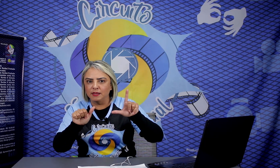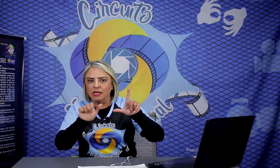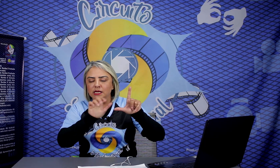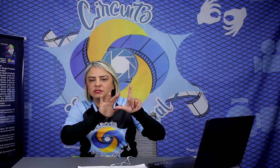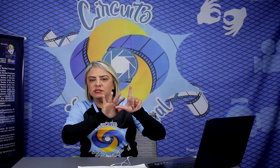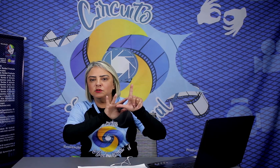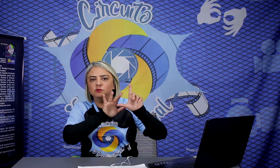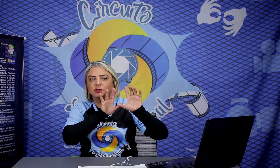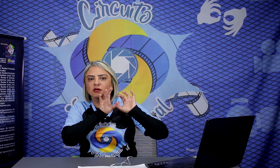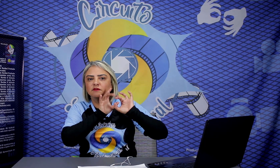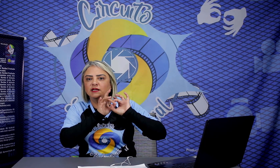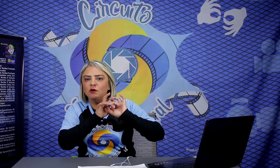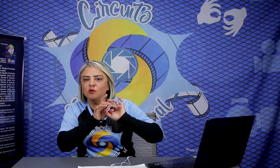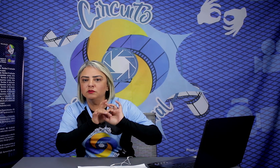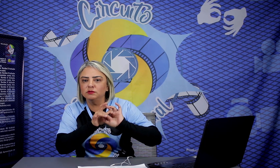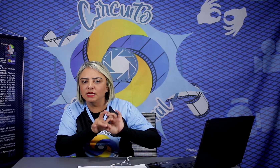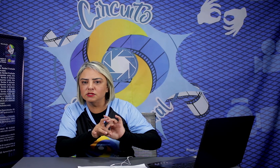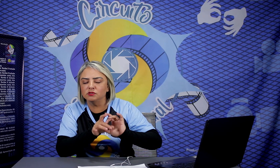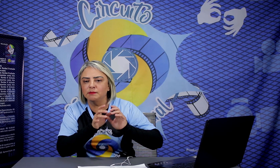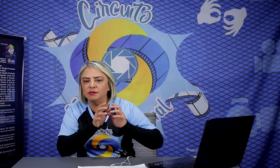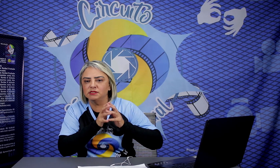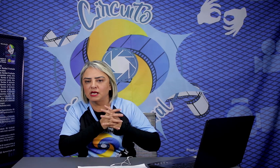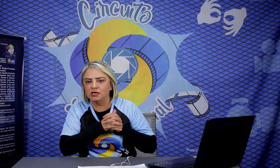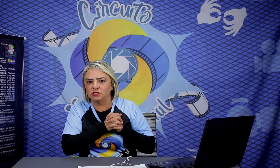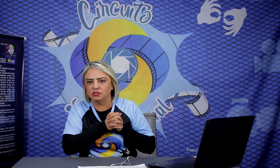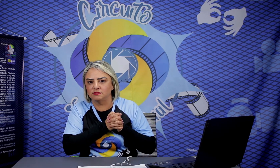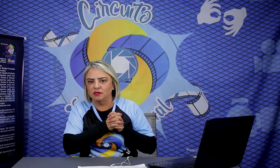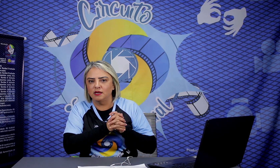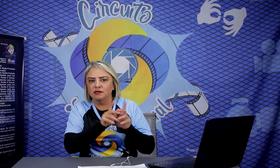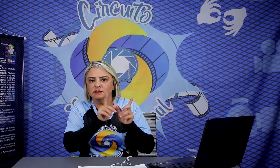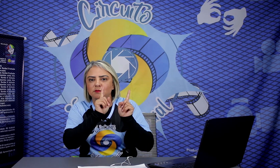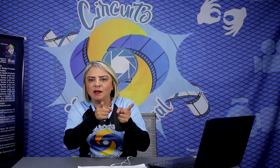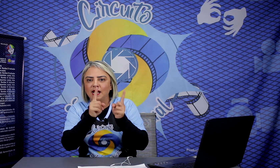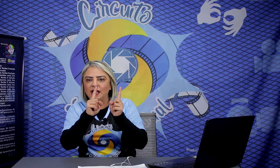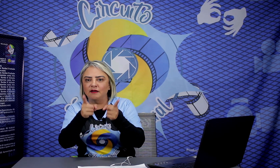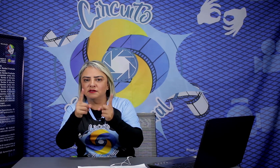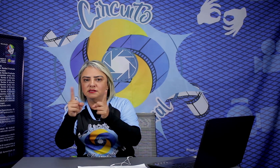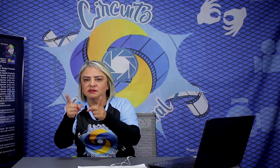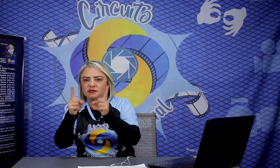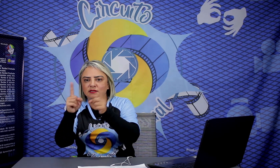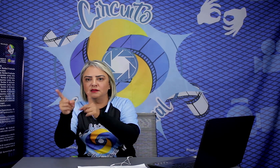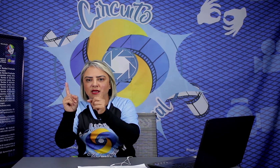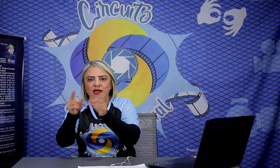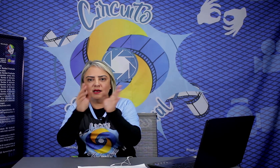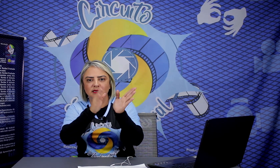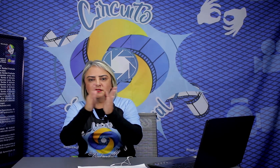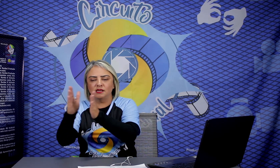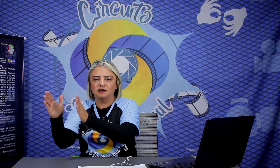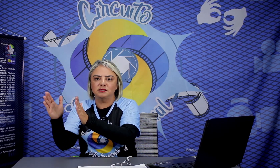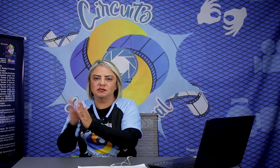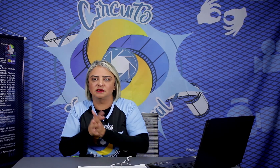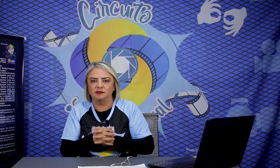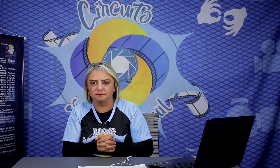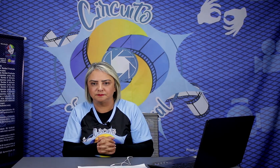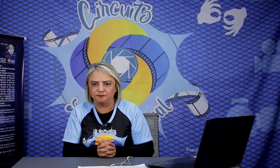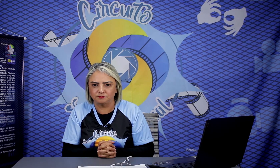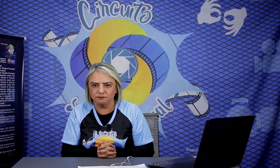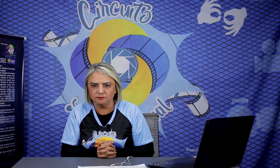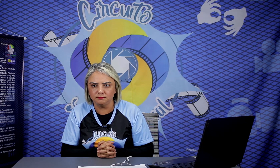e segundo, porque não vai dar o contexto da mensagem. São palavras, né, ali, estanques ali. O